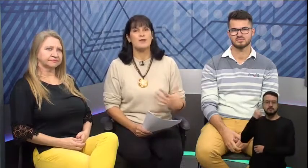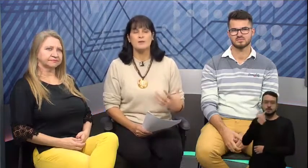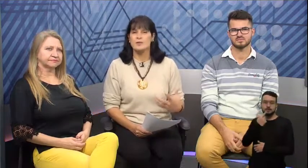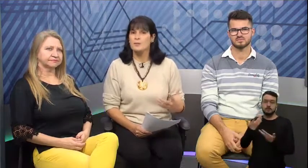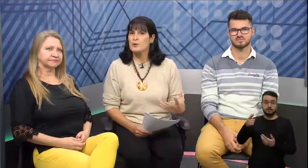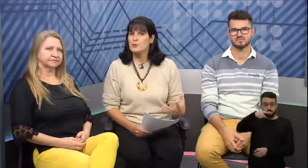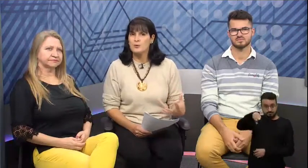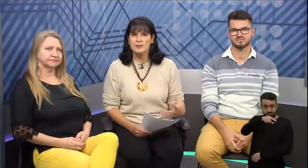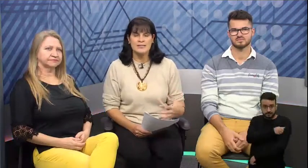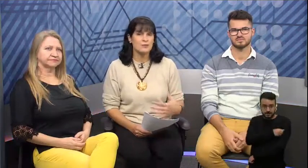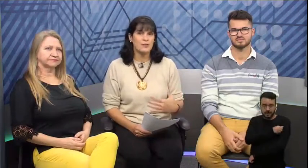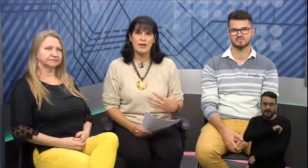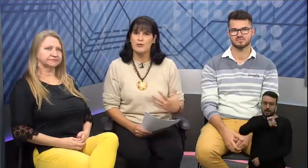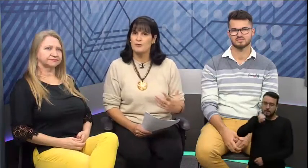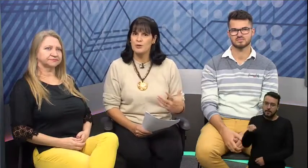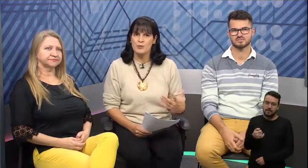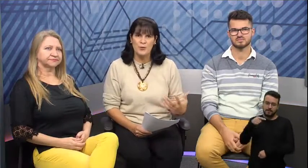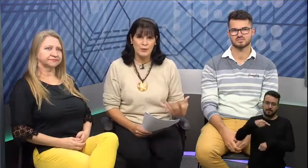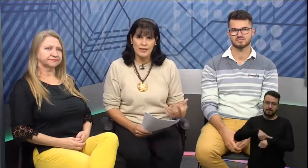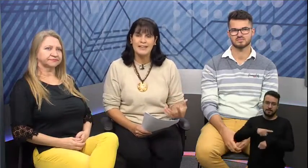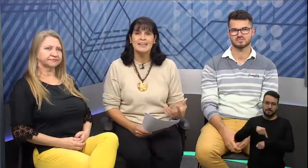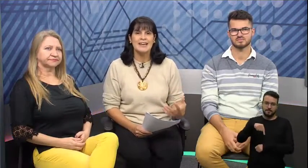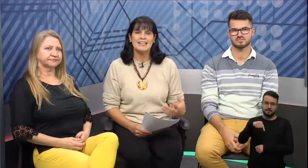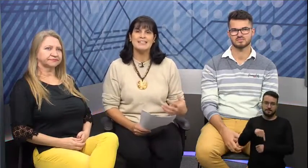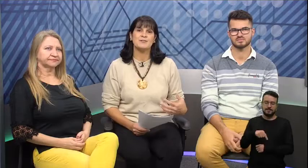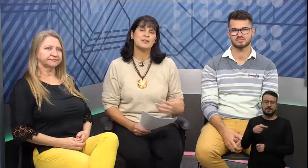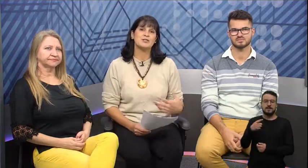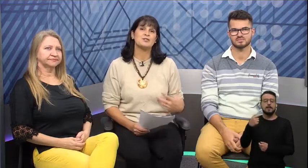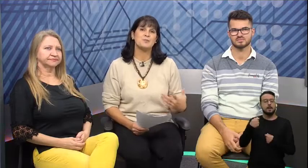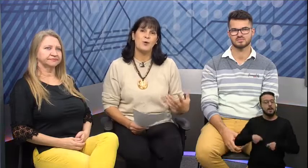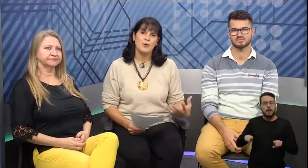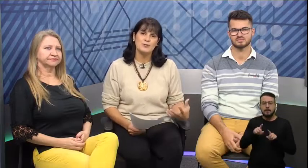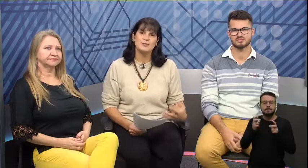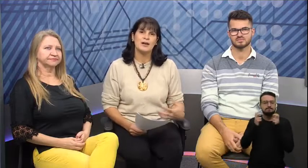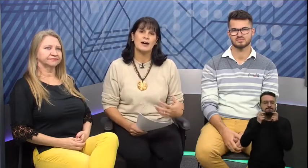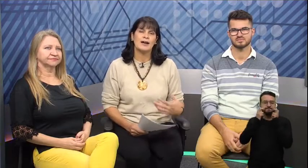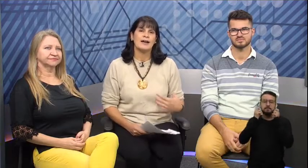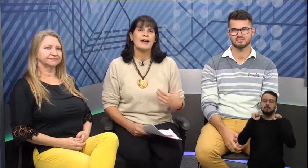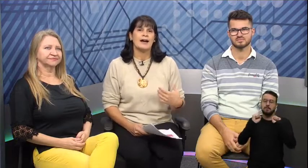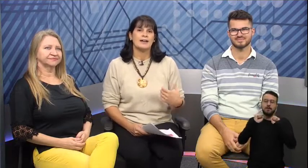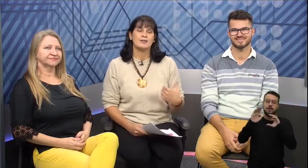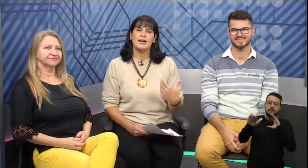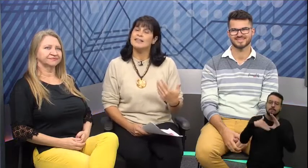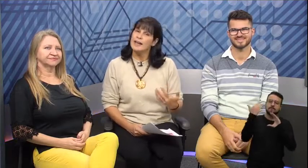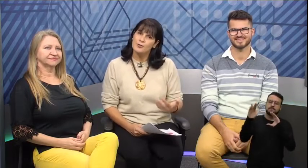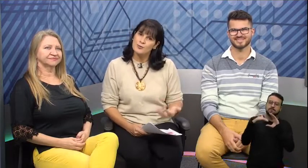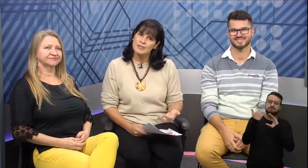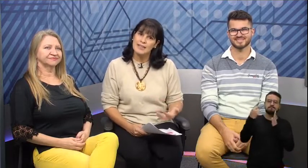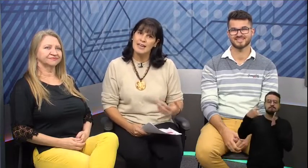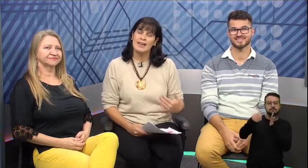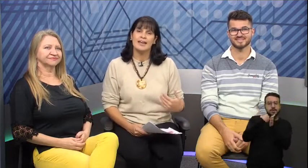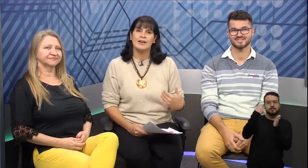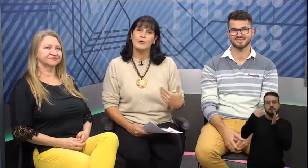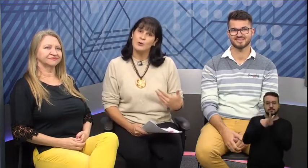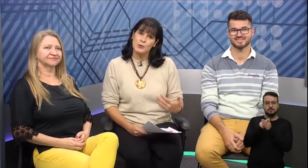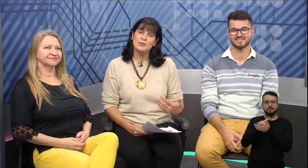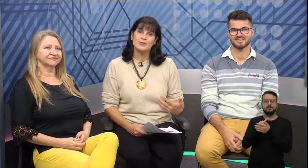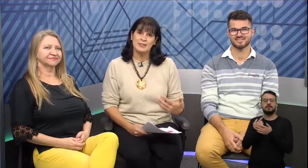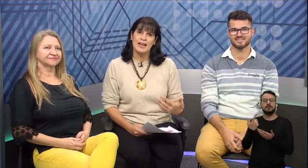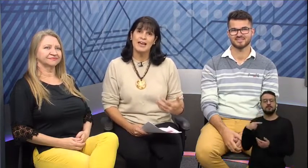suas perguntas, não fiquem com vergonha, eles estão aqui dispostos a trocar ideia com você, conosco, né?